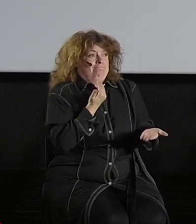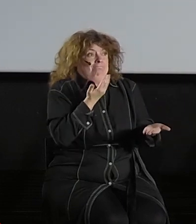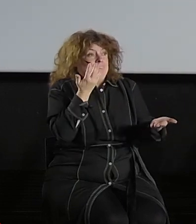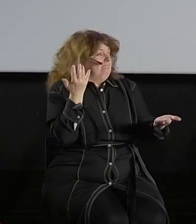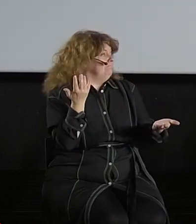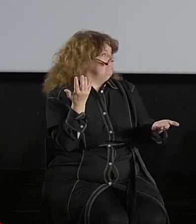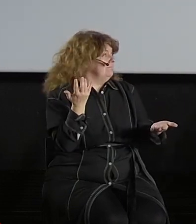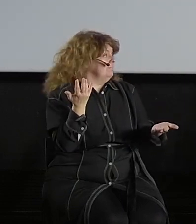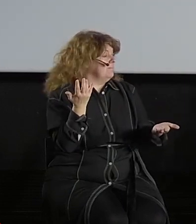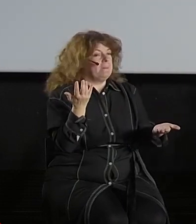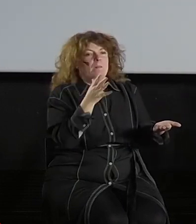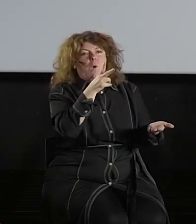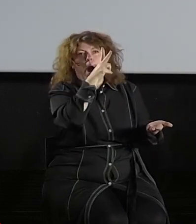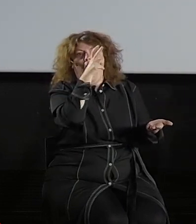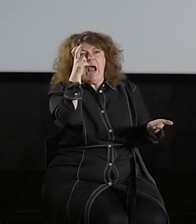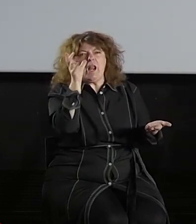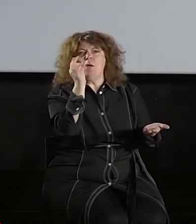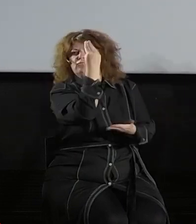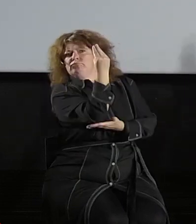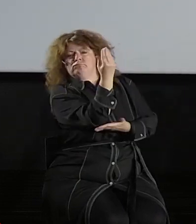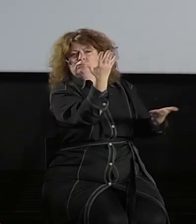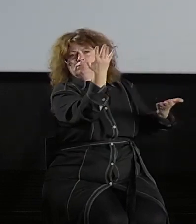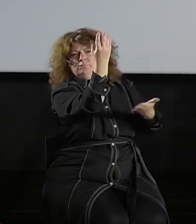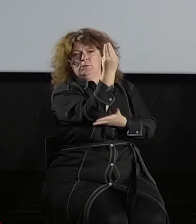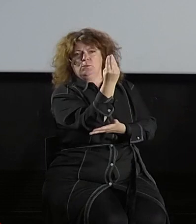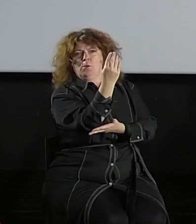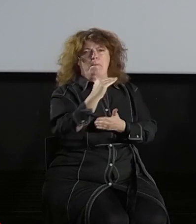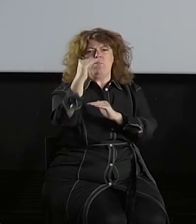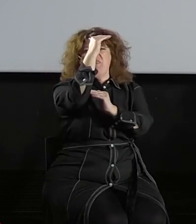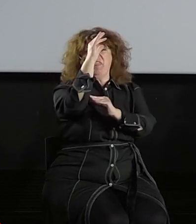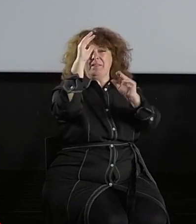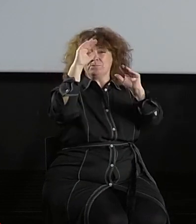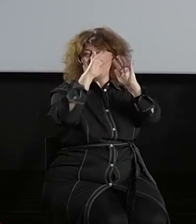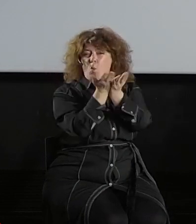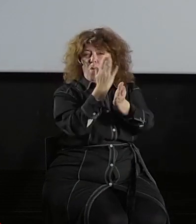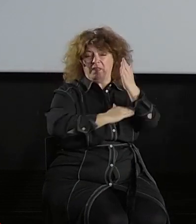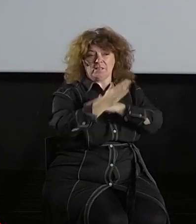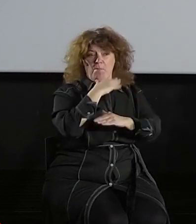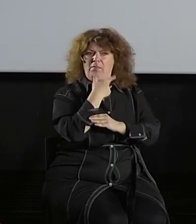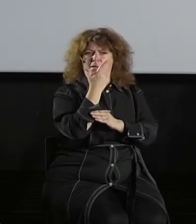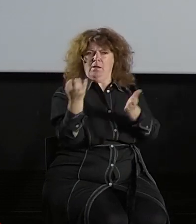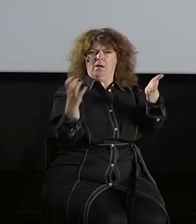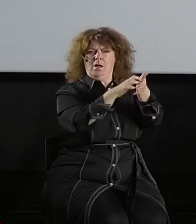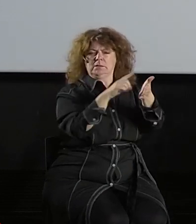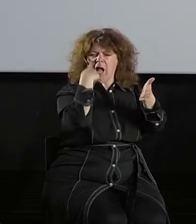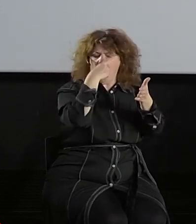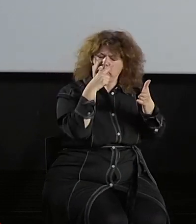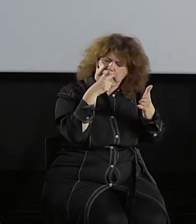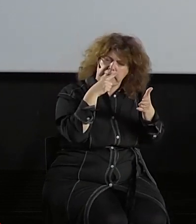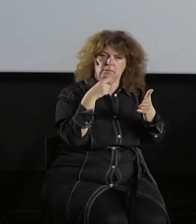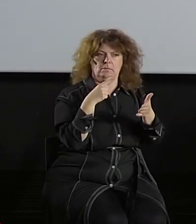Helen Keller una figura sumun de la discapacidad que saliera con mala cara pues pues eso no no